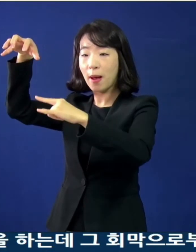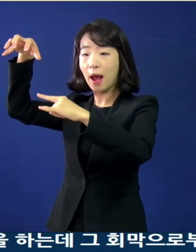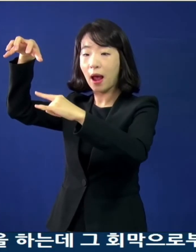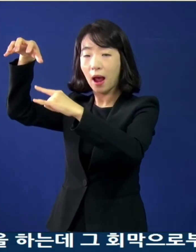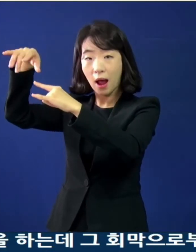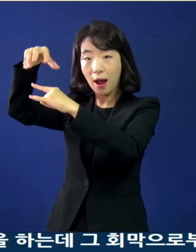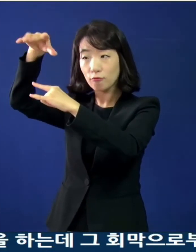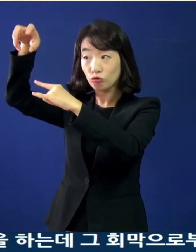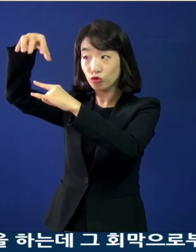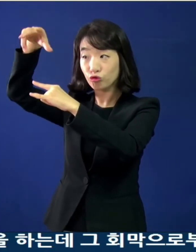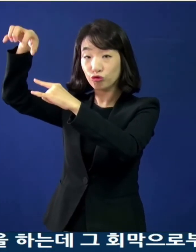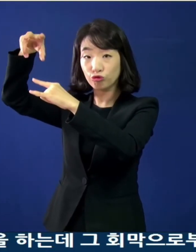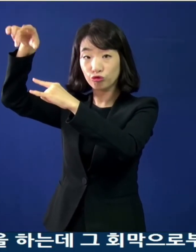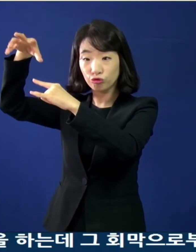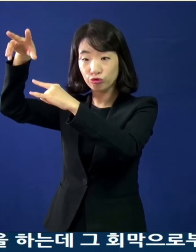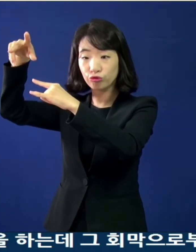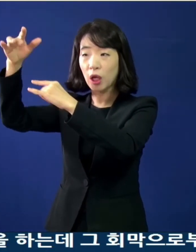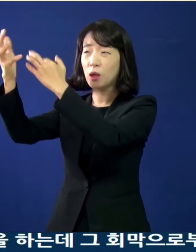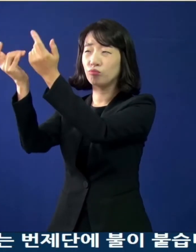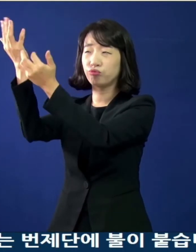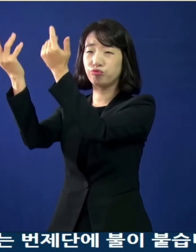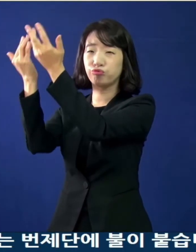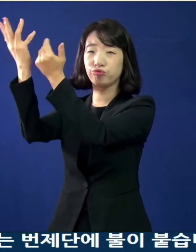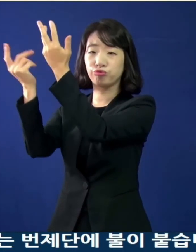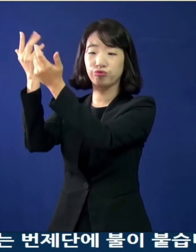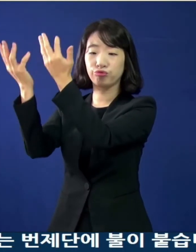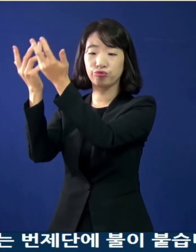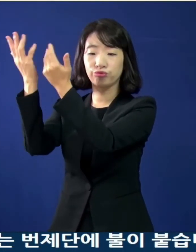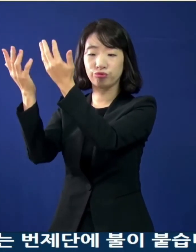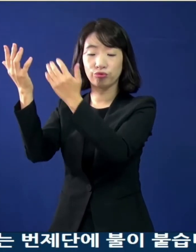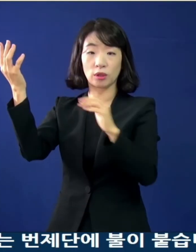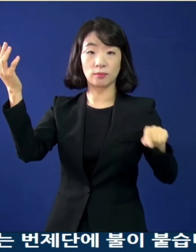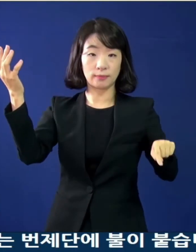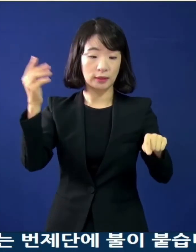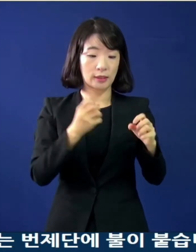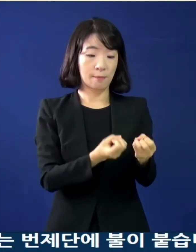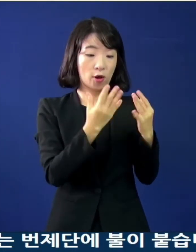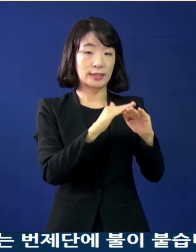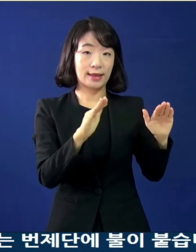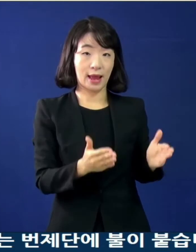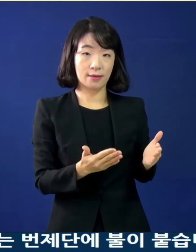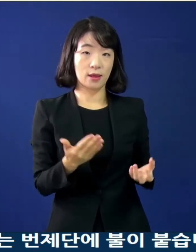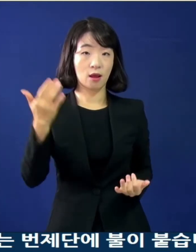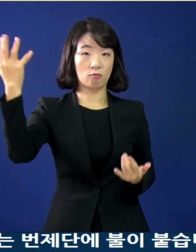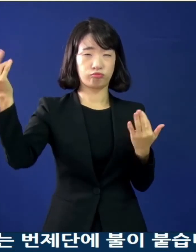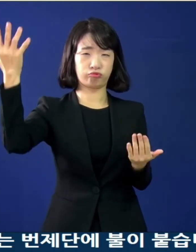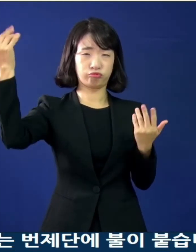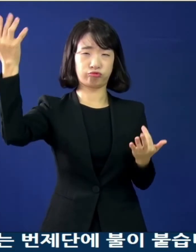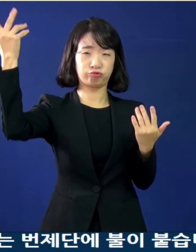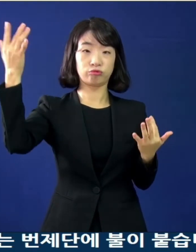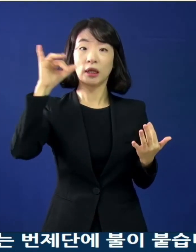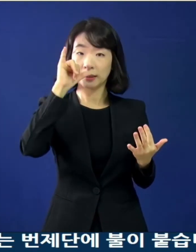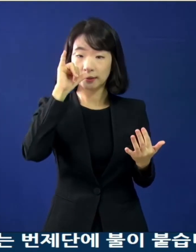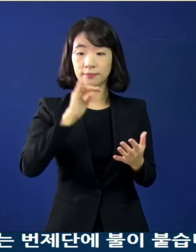있던 회막에서 불이 나와가지고 번제단에 불이 붙은 모습입니다. 다음 사진 조금